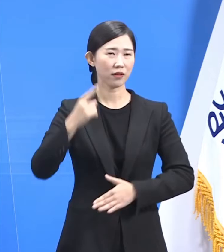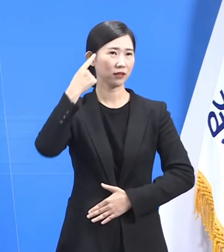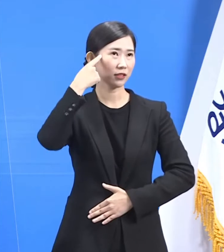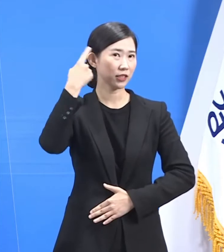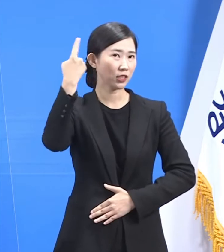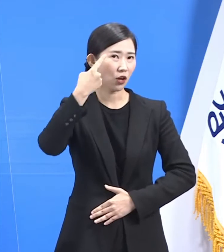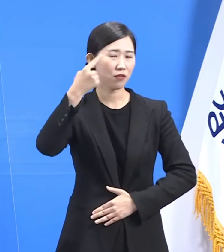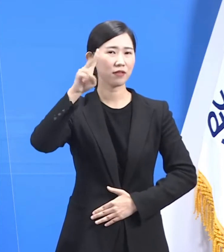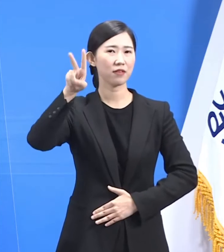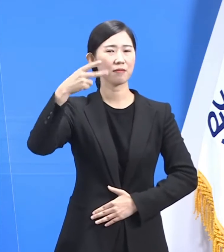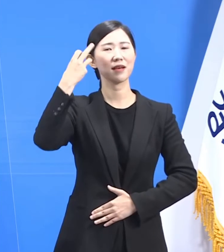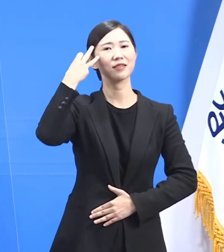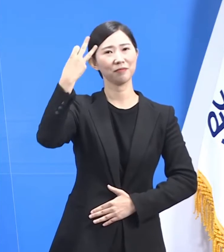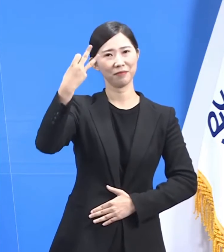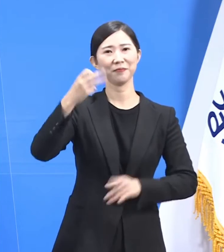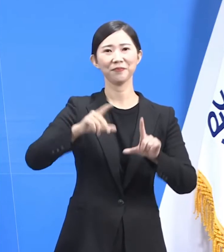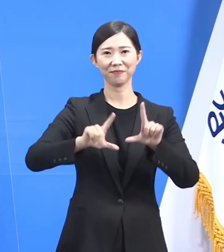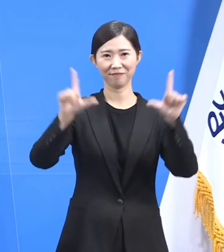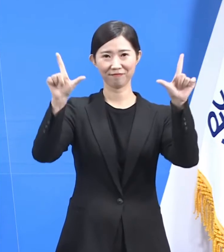1213일째 되는 날입니다.